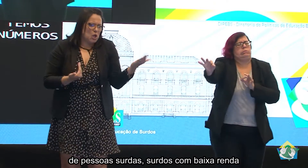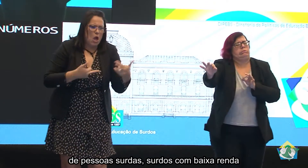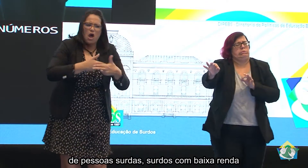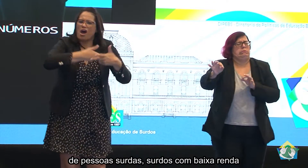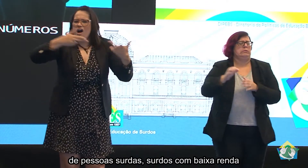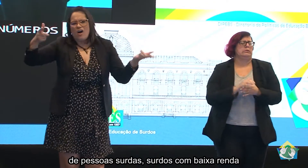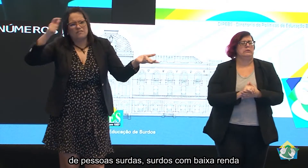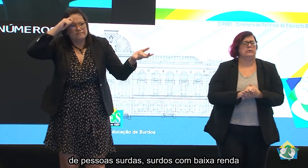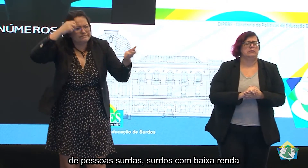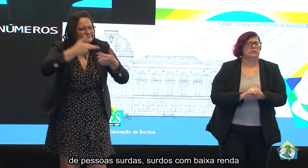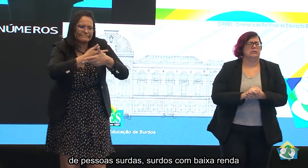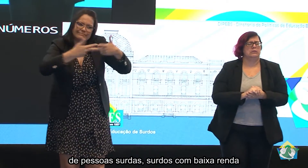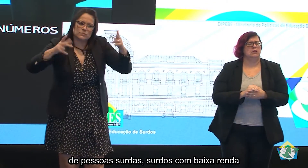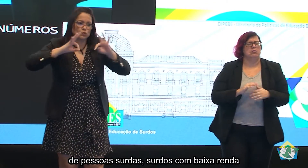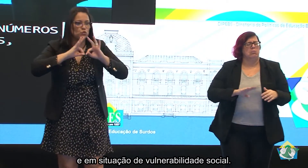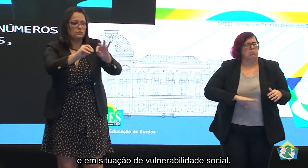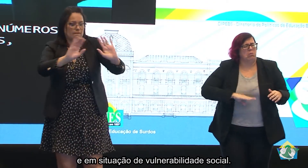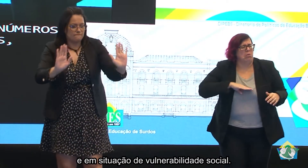baixa renda,